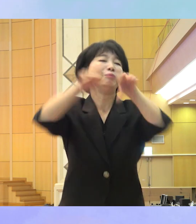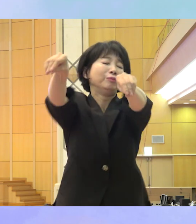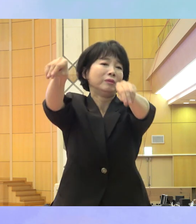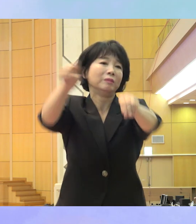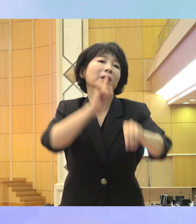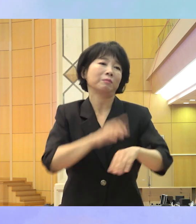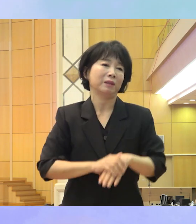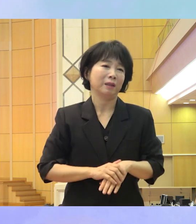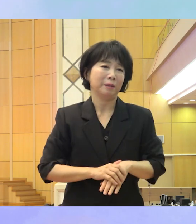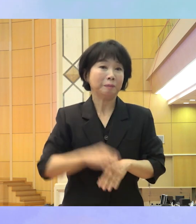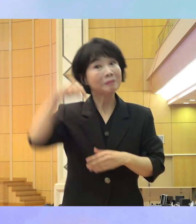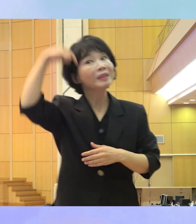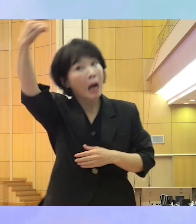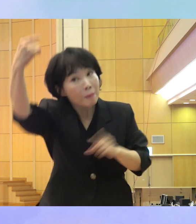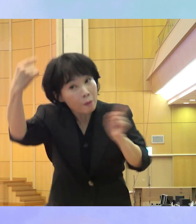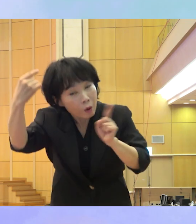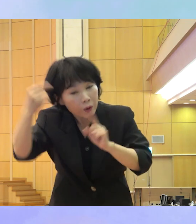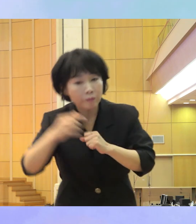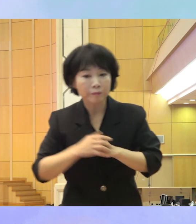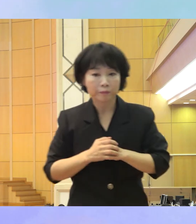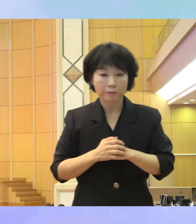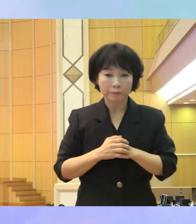그리고 12장에 와서